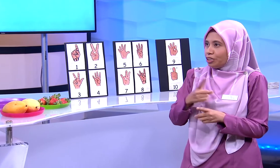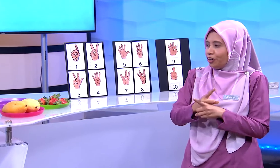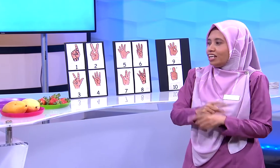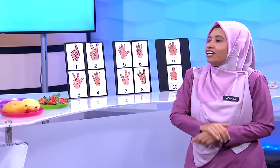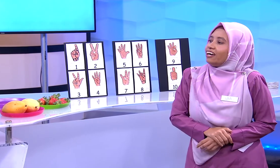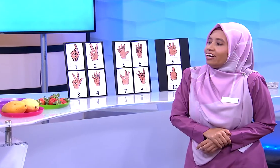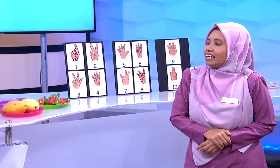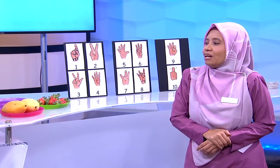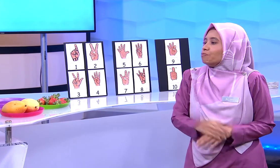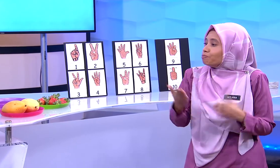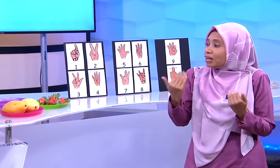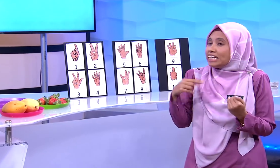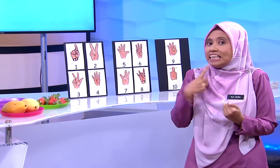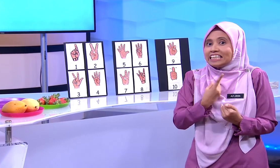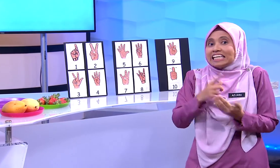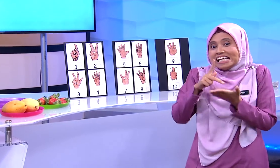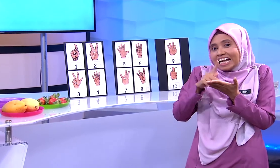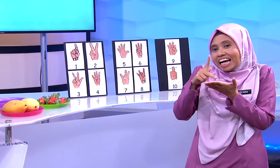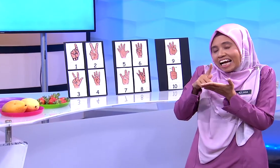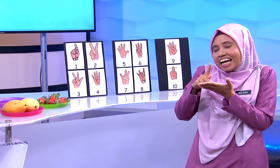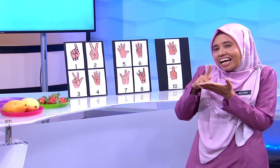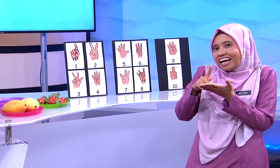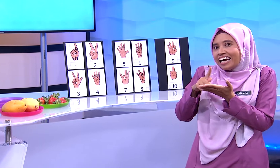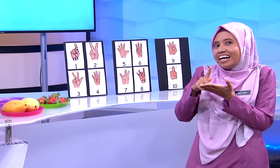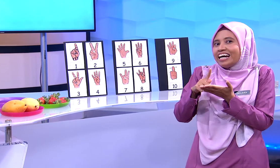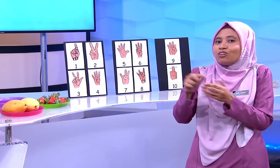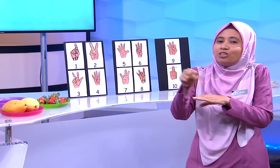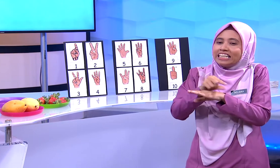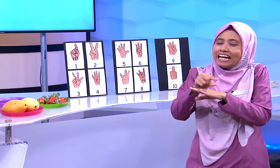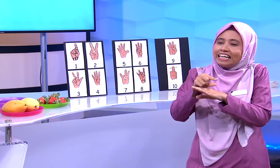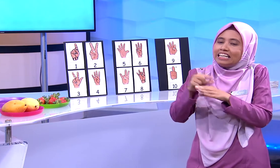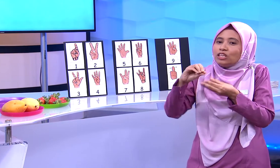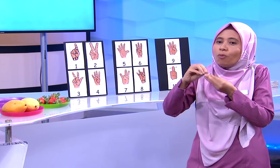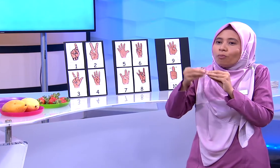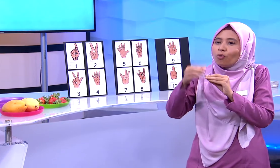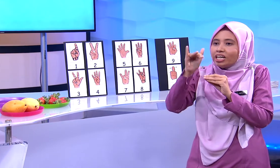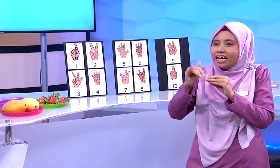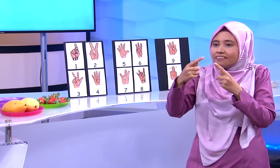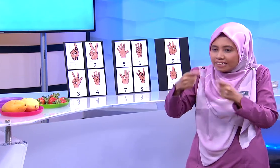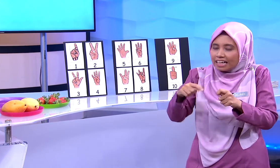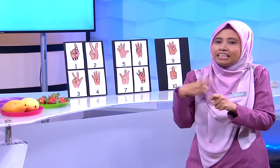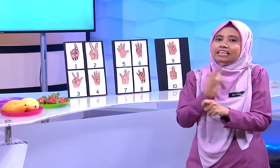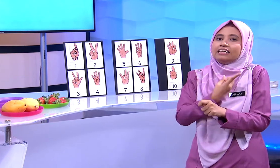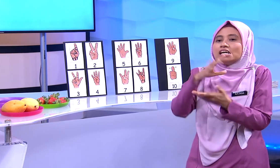betul-betul jadi mari kita Tire Oh gunakan tadi nunggu yang telah kita